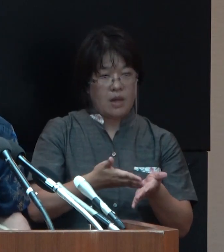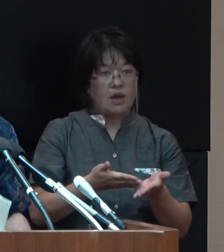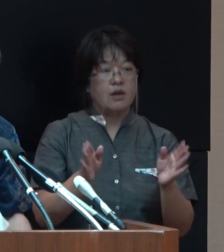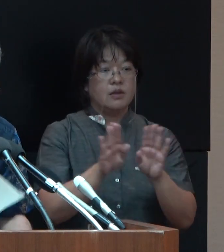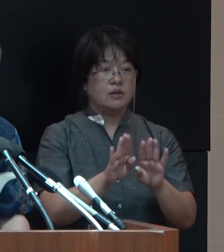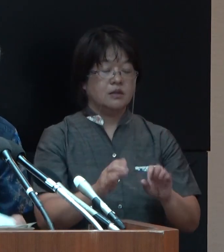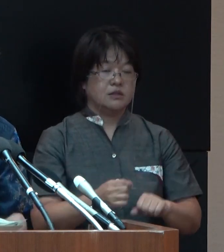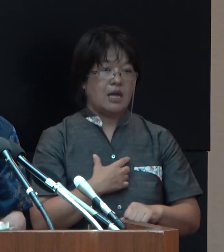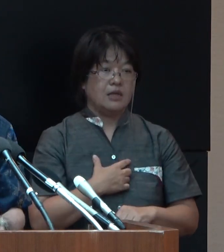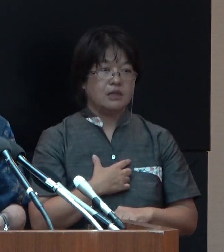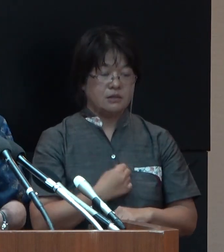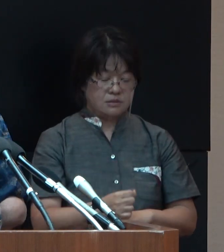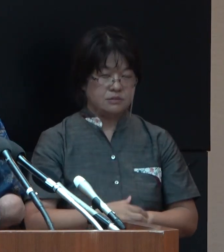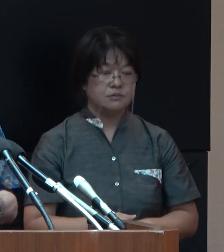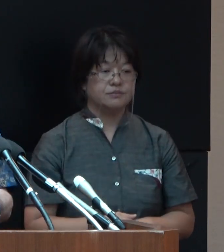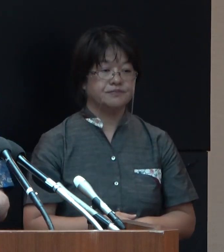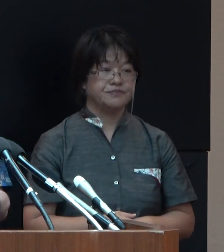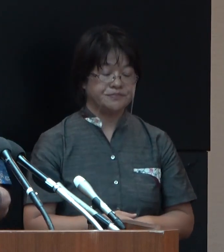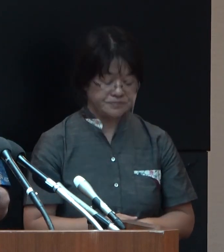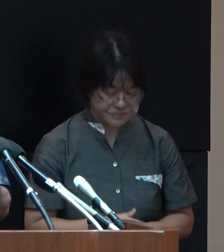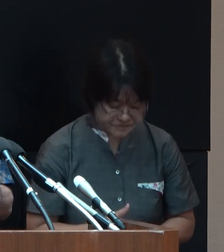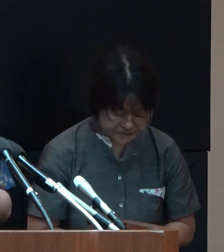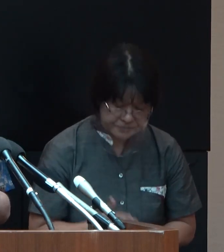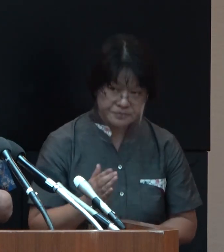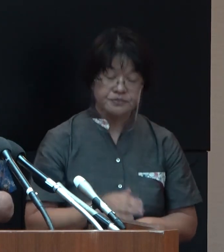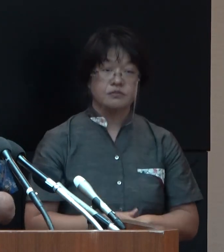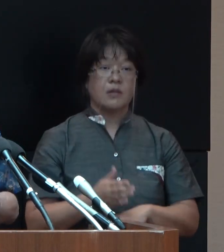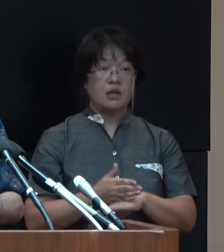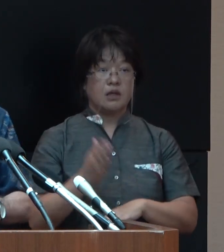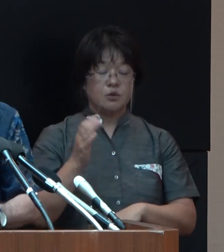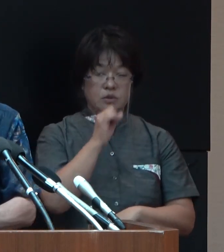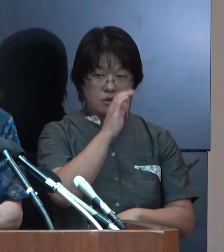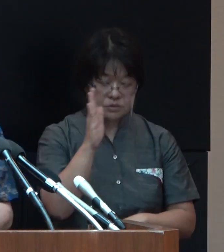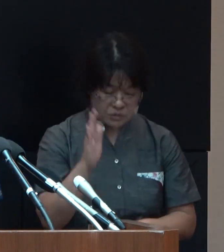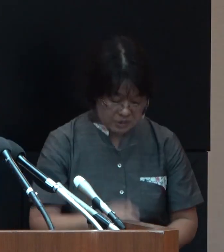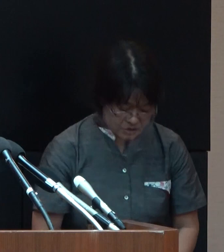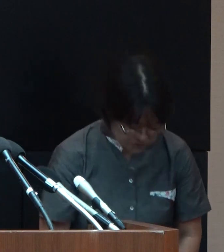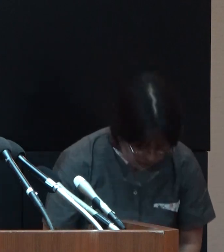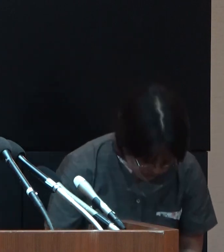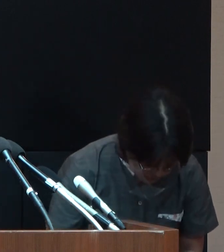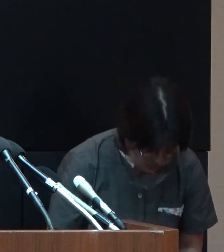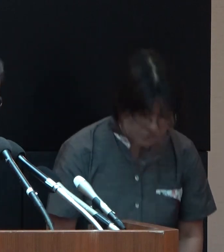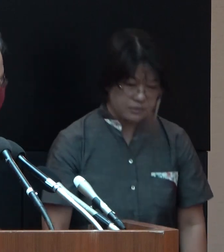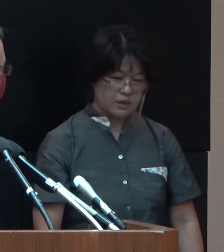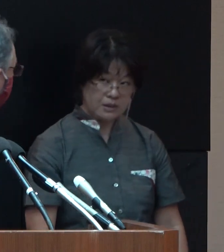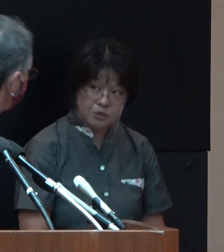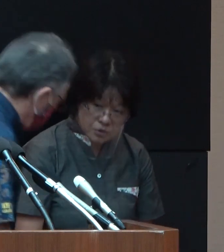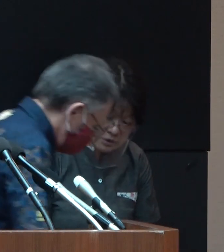ありがとうございます。 はい、ありがとうございました。よろしくお願いします。